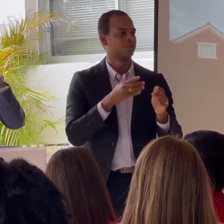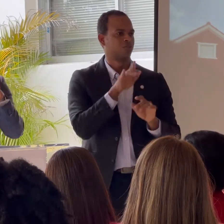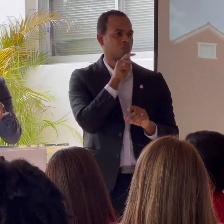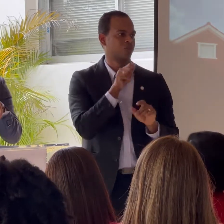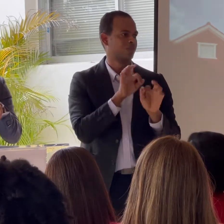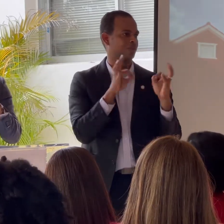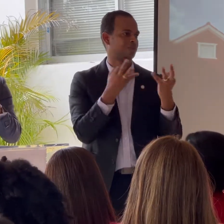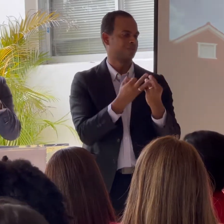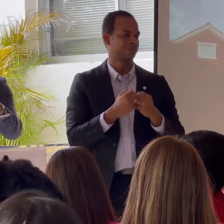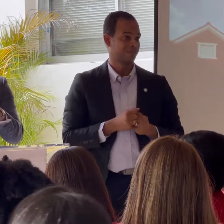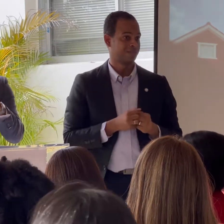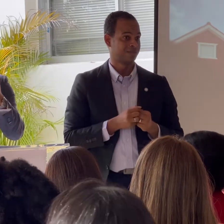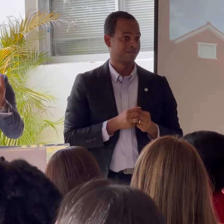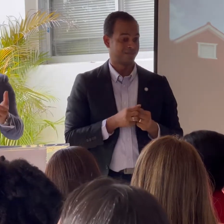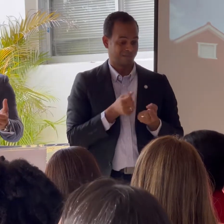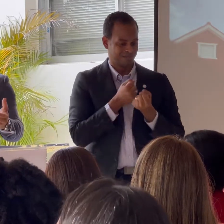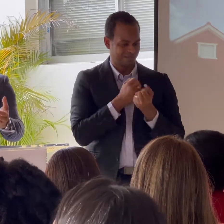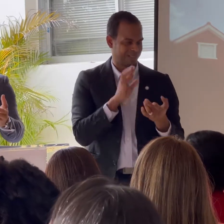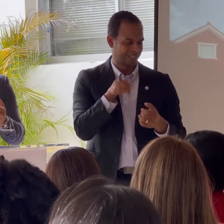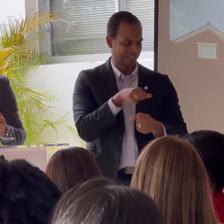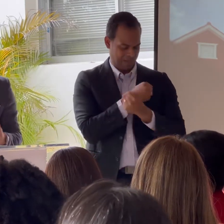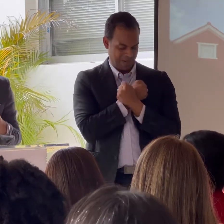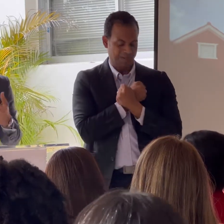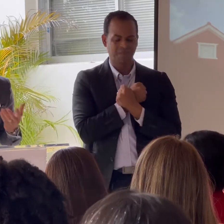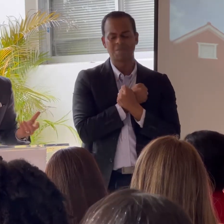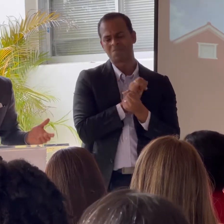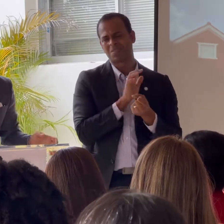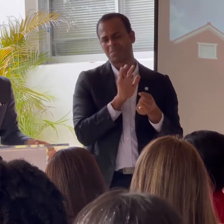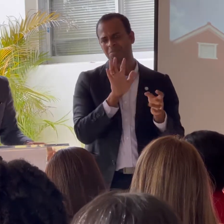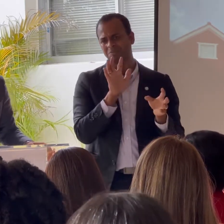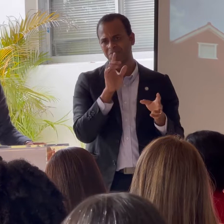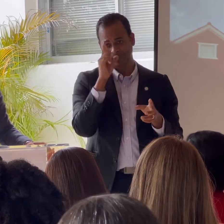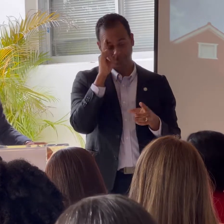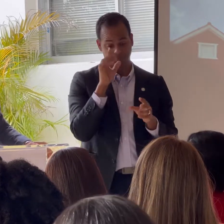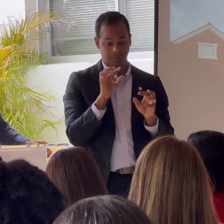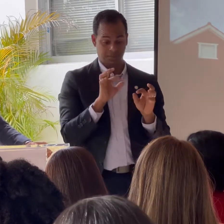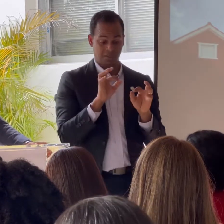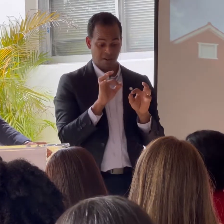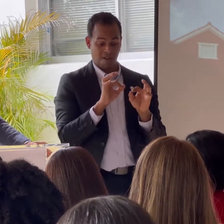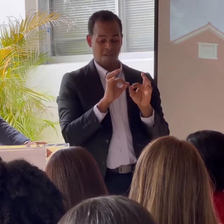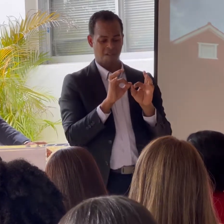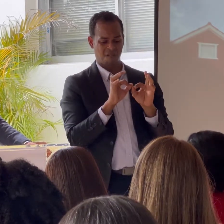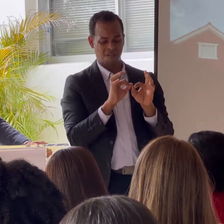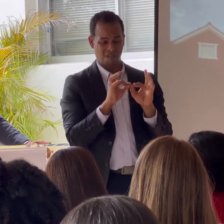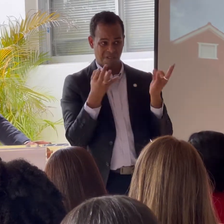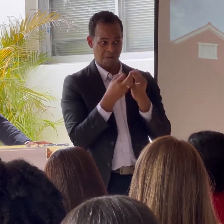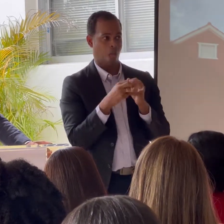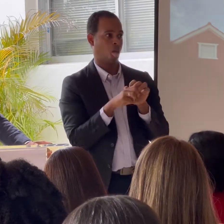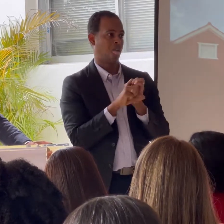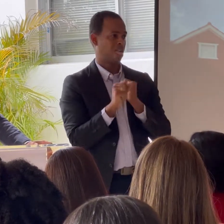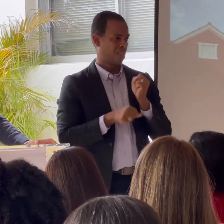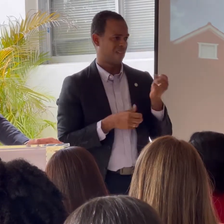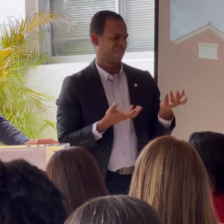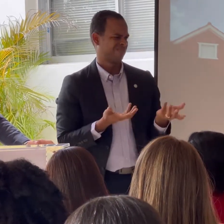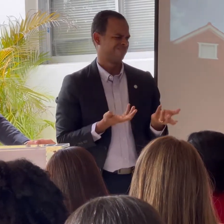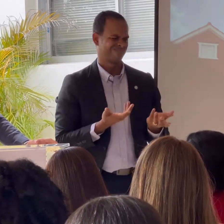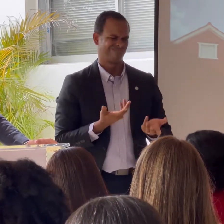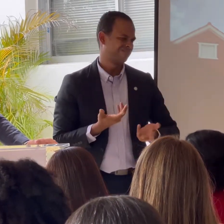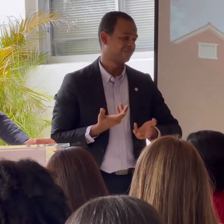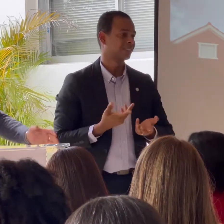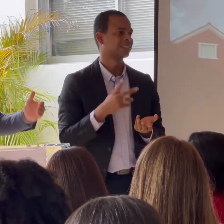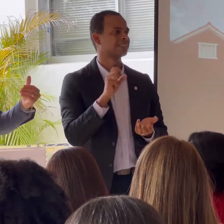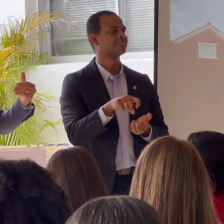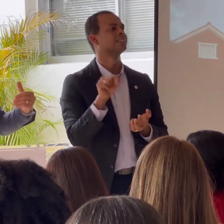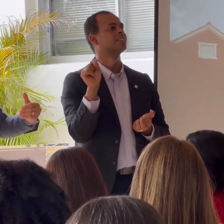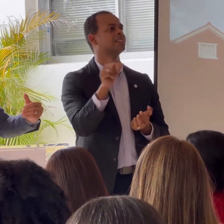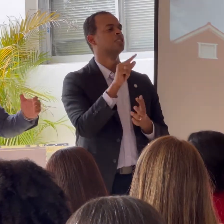en su seno y le brindó ese amor. Por lo tanto, yo no creo que la familia esté sobrevaluada. Yo creo que más bien hay